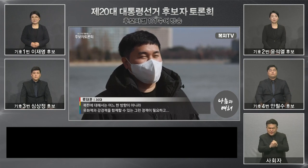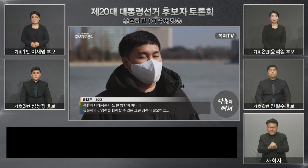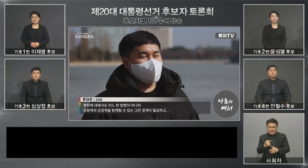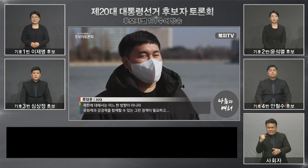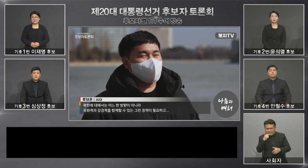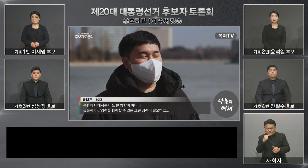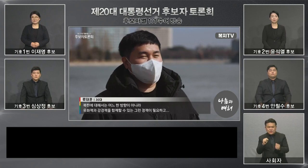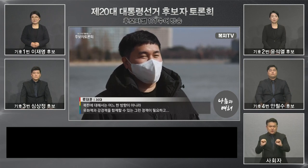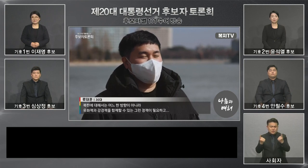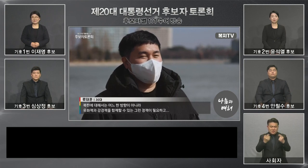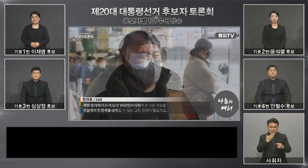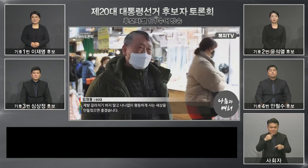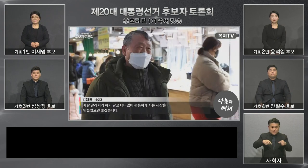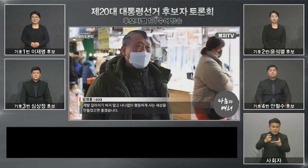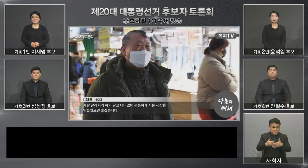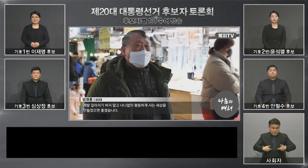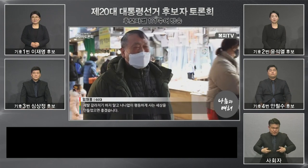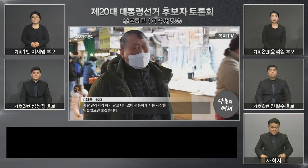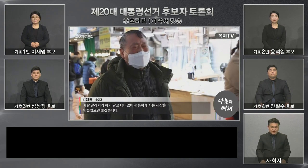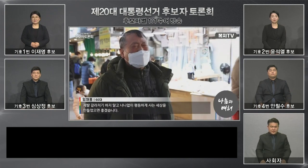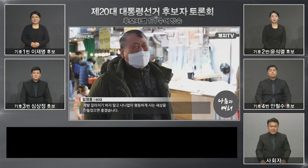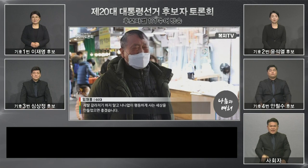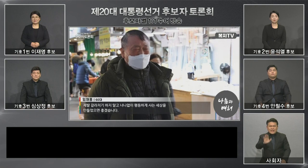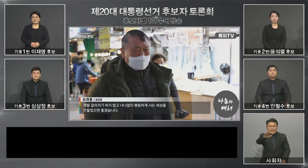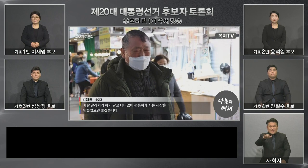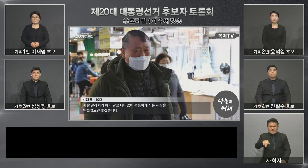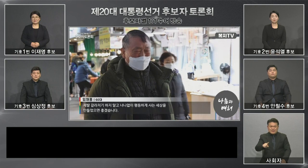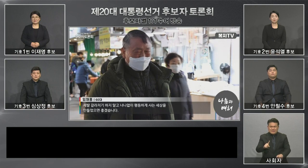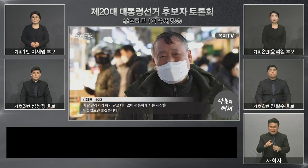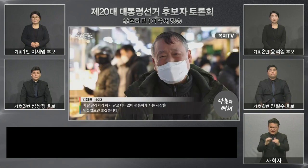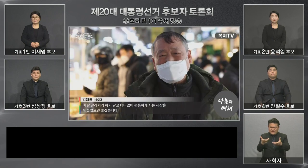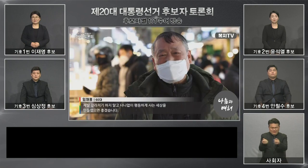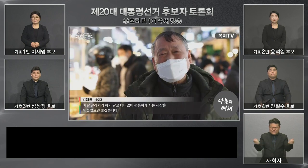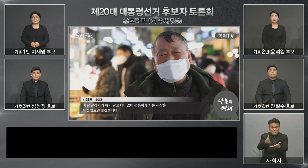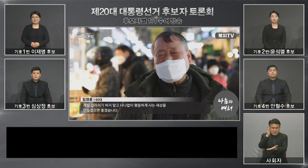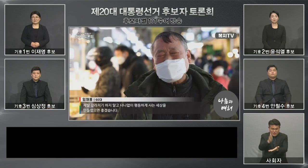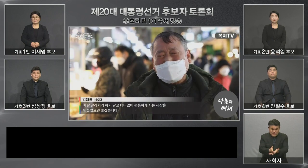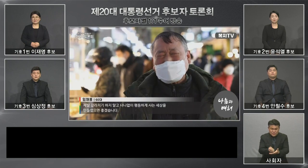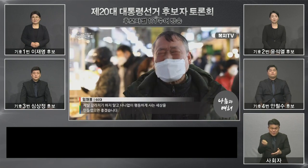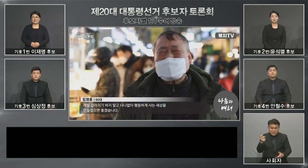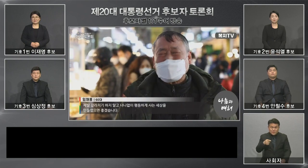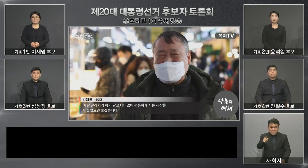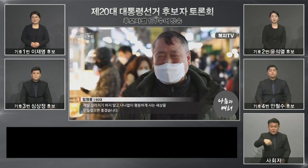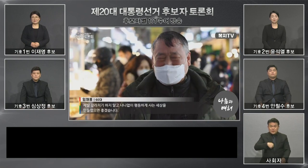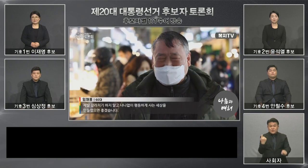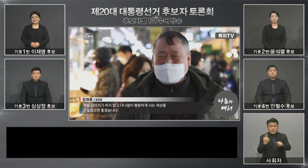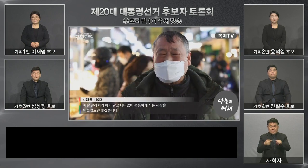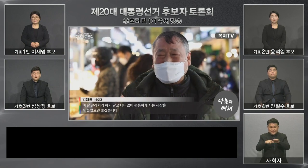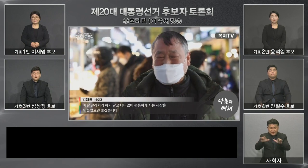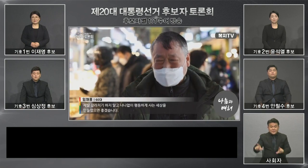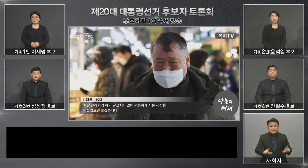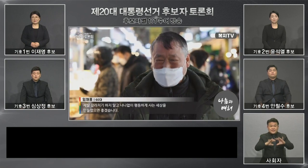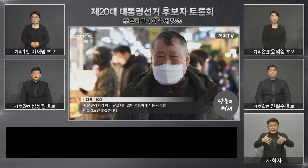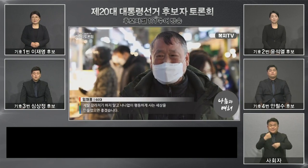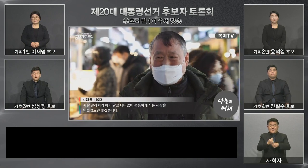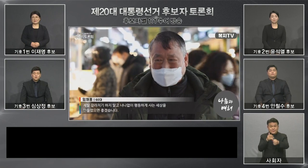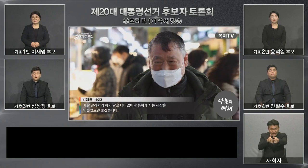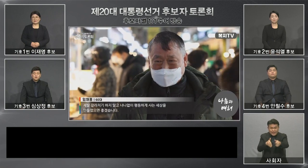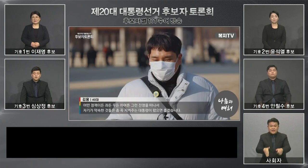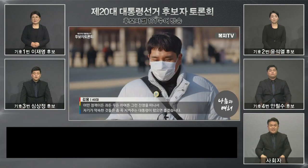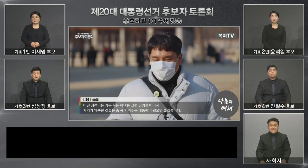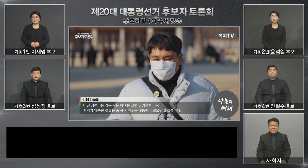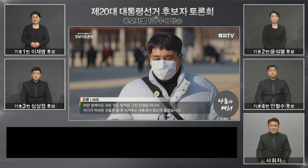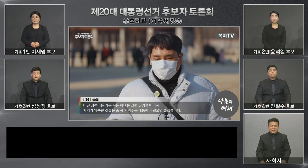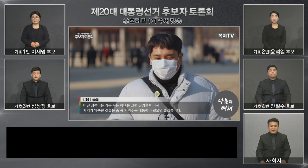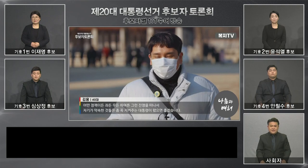있는 그런 정책이 필요하고. 제발 갈라치기 하지 말고 너나 없이 풍등하게 좀 사는 세상을 좀 만들었으면 좋겠습니다.